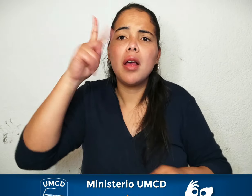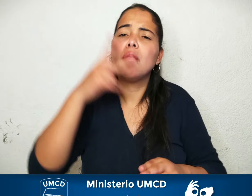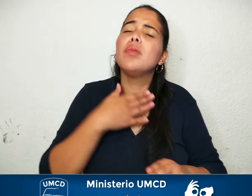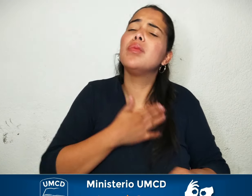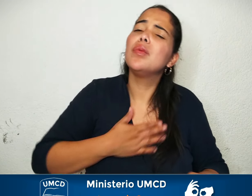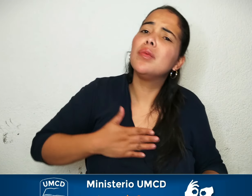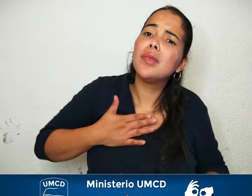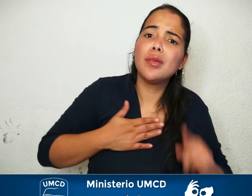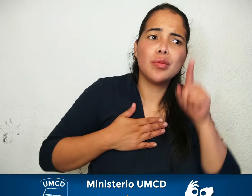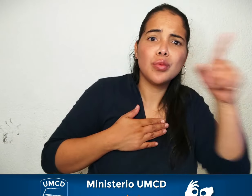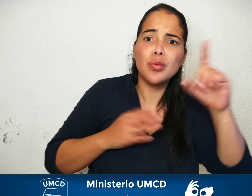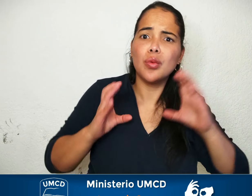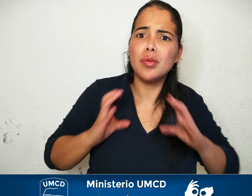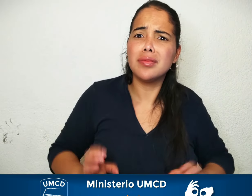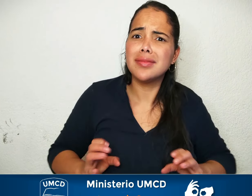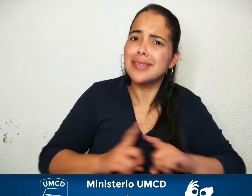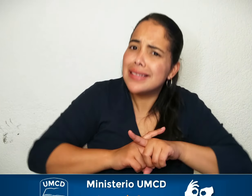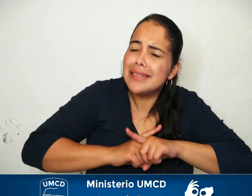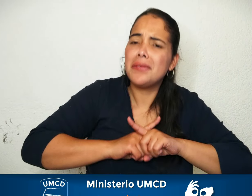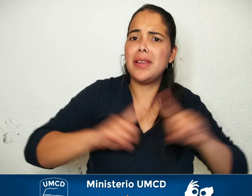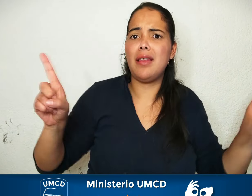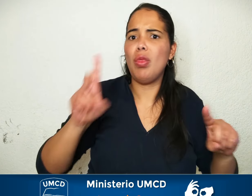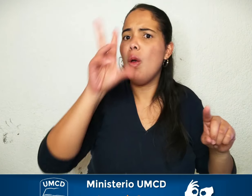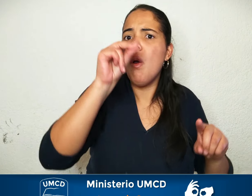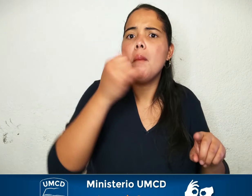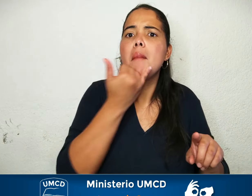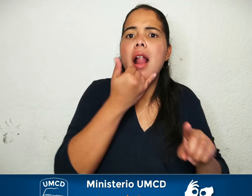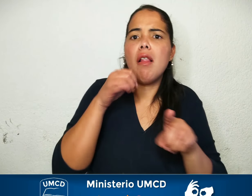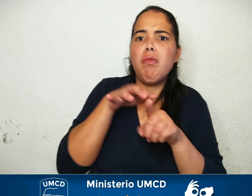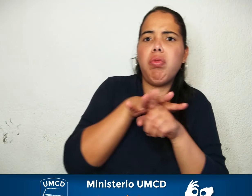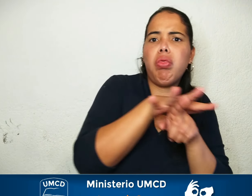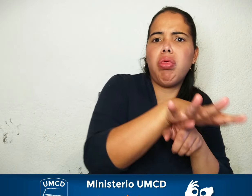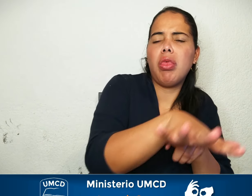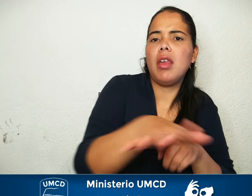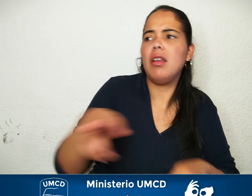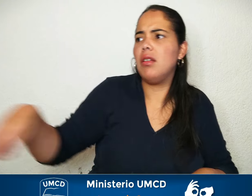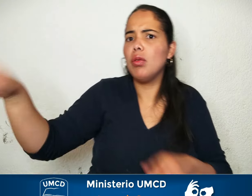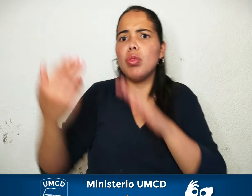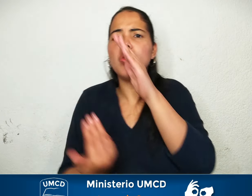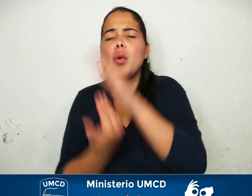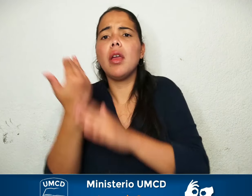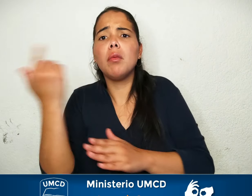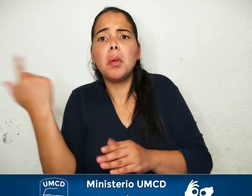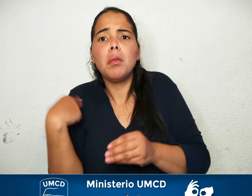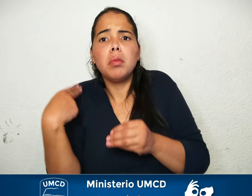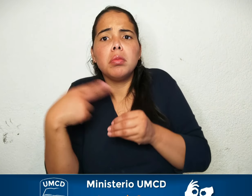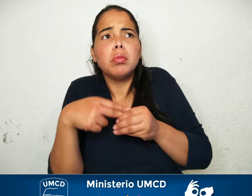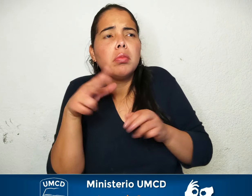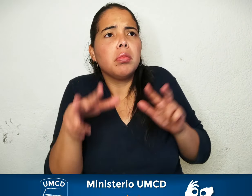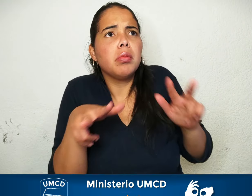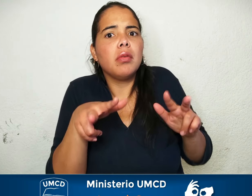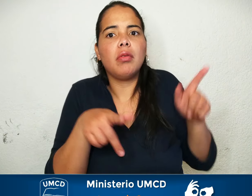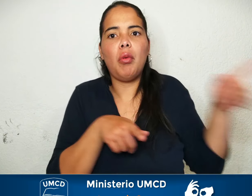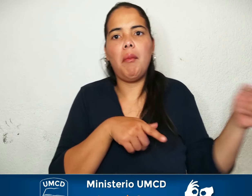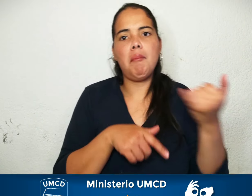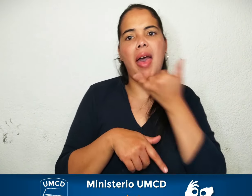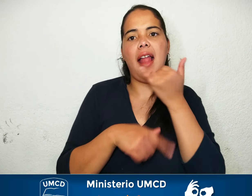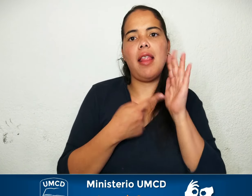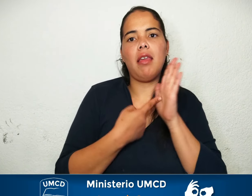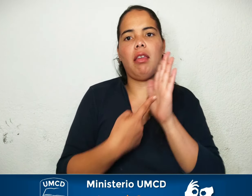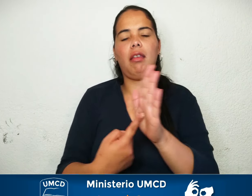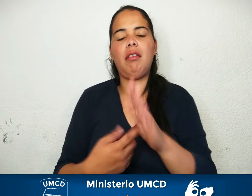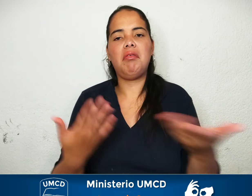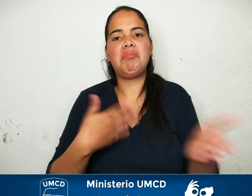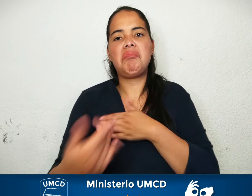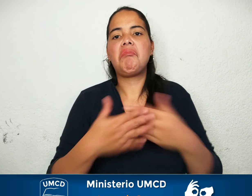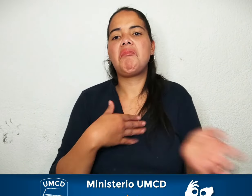permitan que su comportamiento les afecte a aquellos que están recién conociendo, a los cuales Pablo, por su